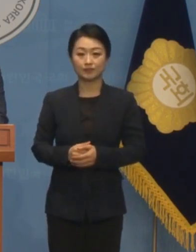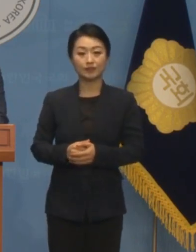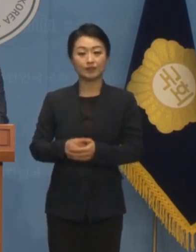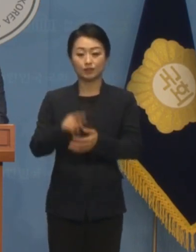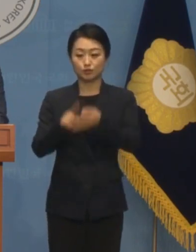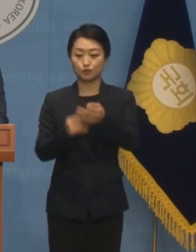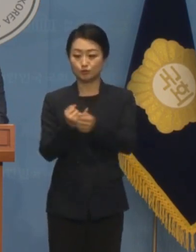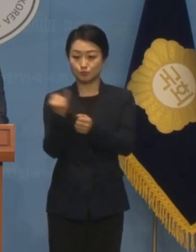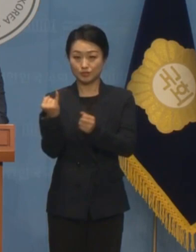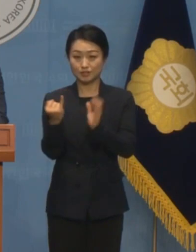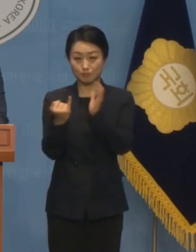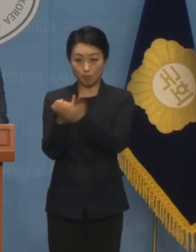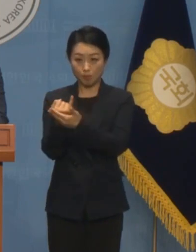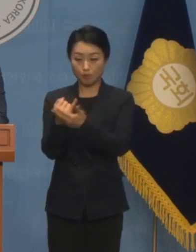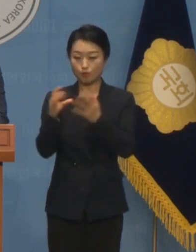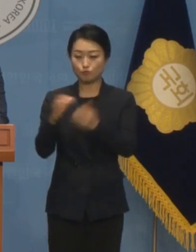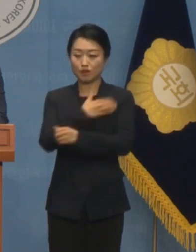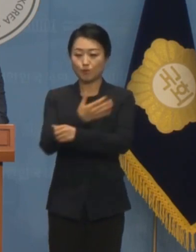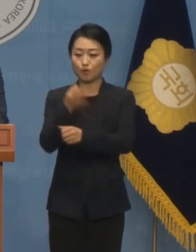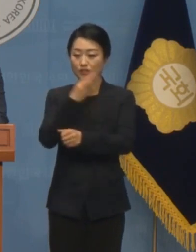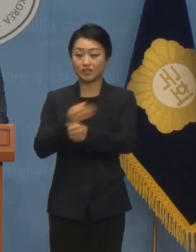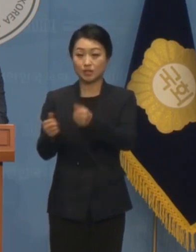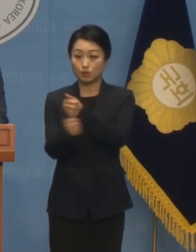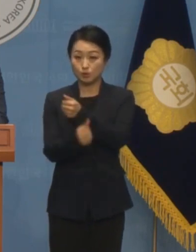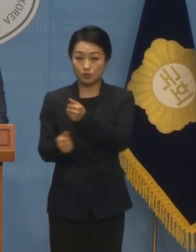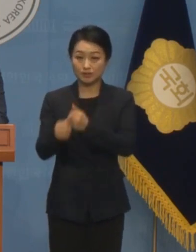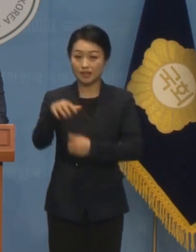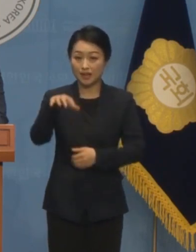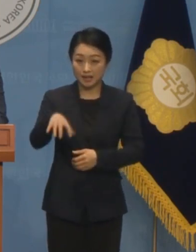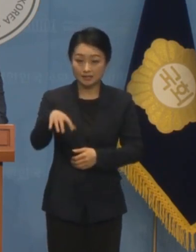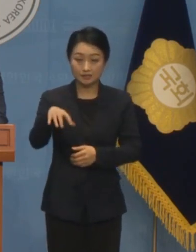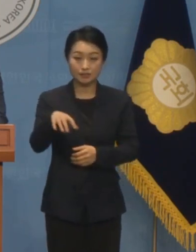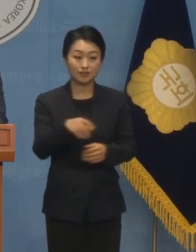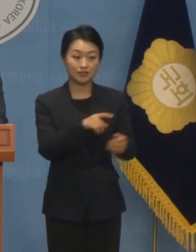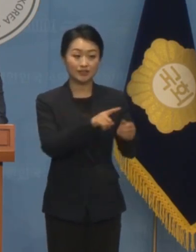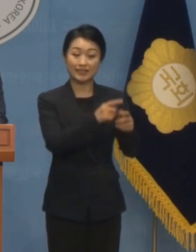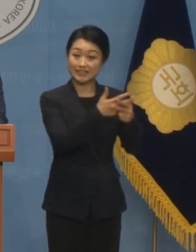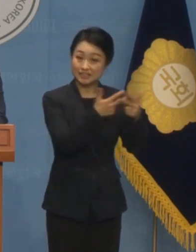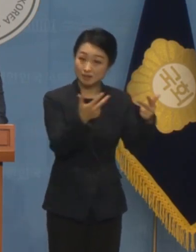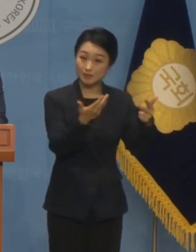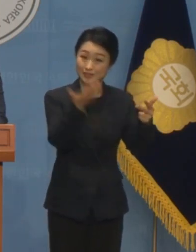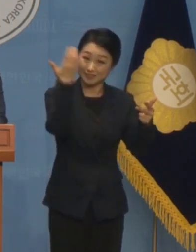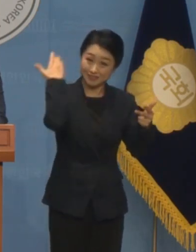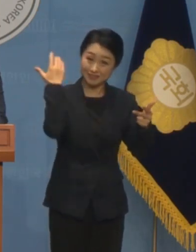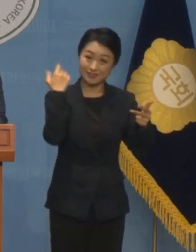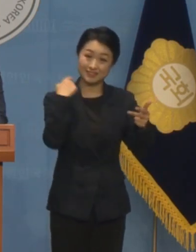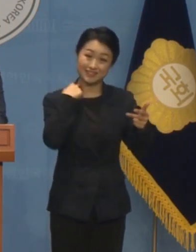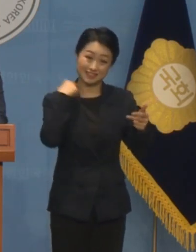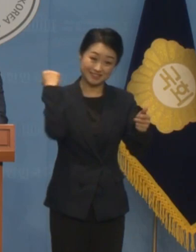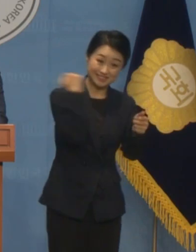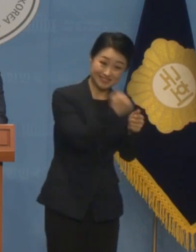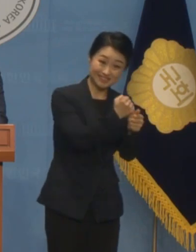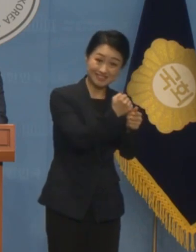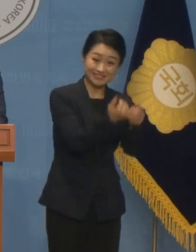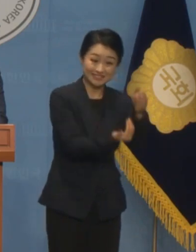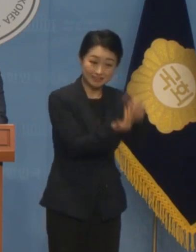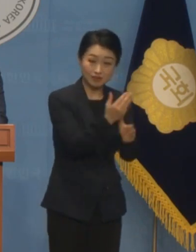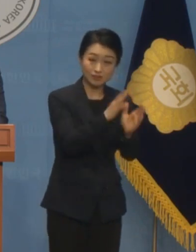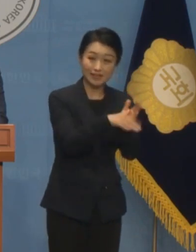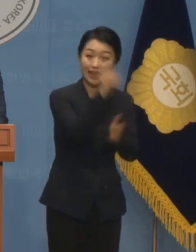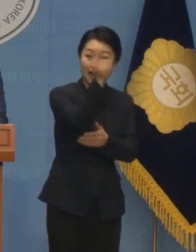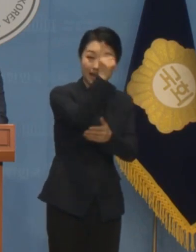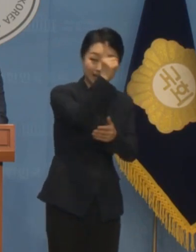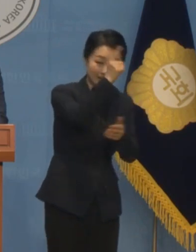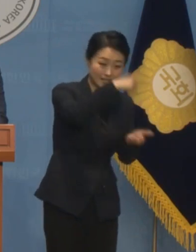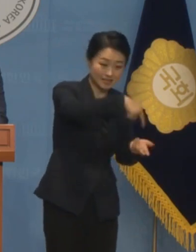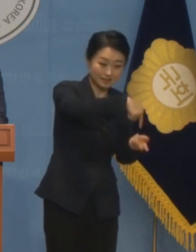건의위원회가 이재명 전 대표의 헬기 해송을 물고 늘어지고 있습니다. 정승윤 부위원장은